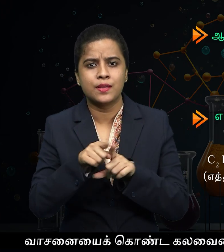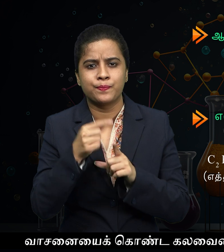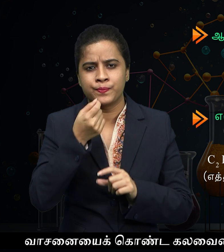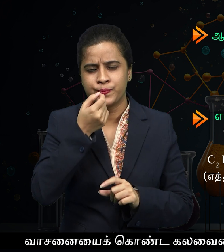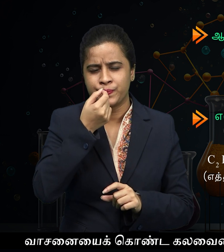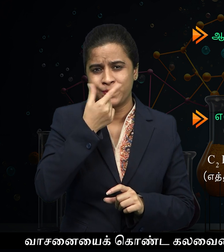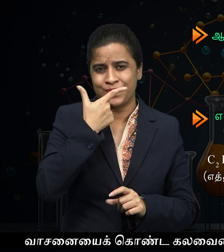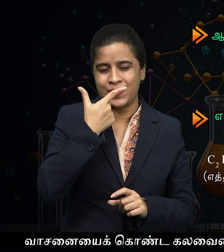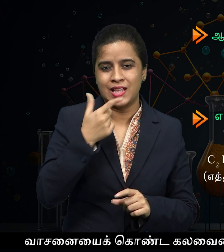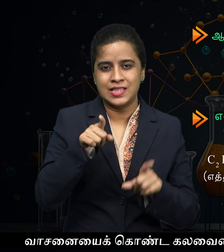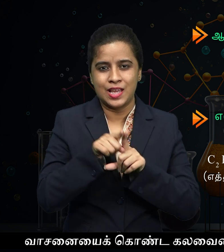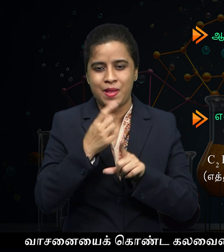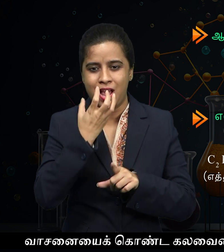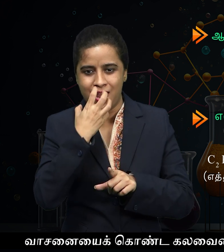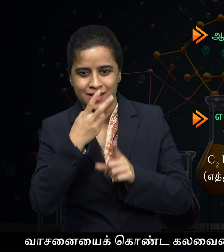என்றும்